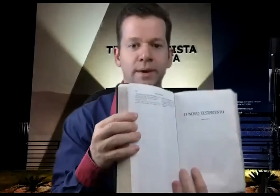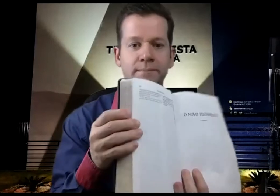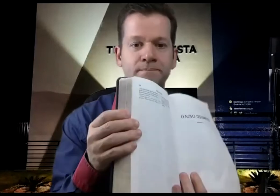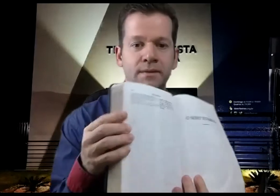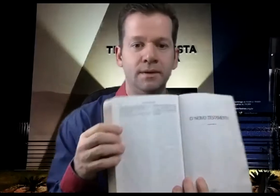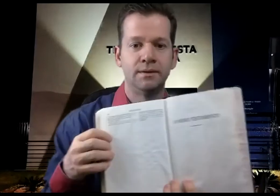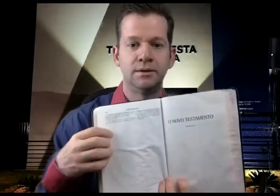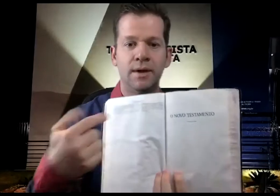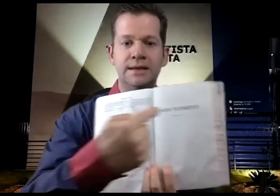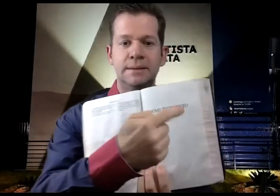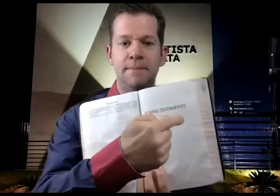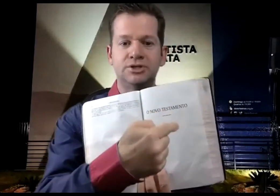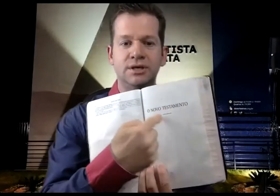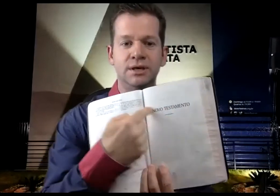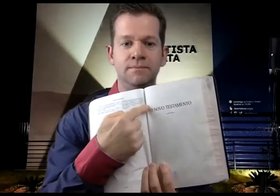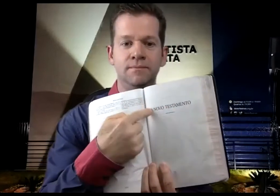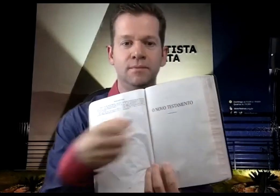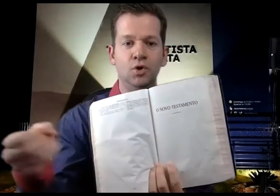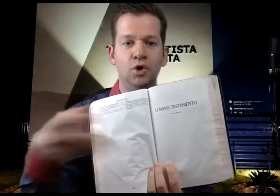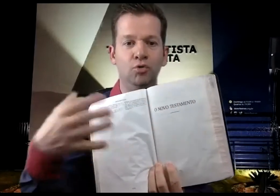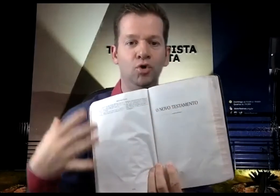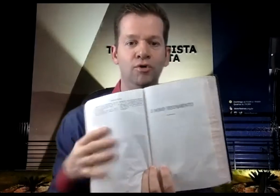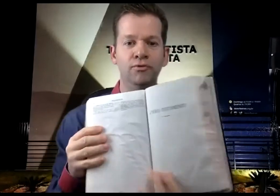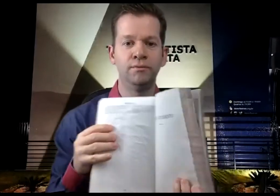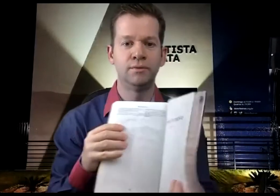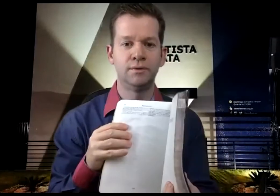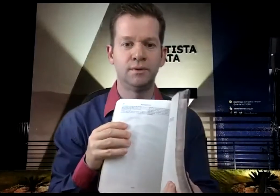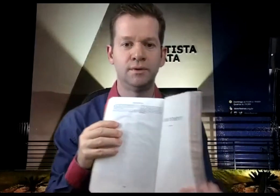Bem, então, essa parte aqui é o Novo.